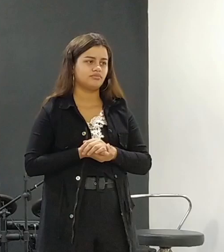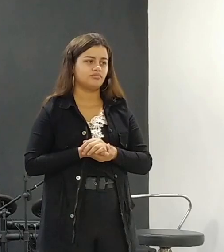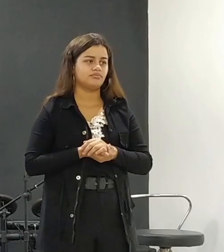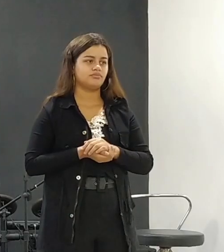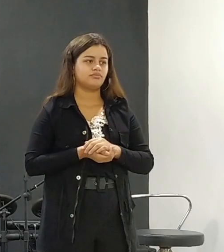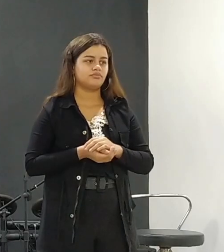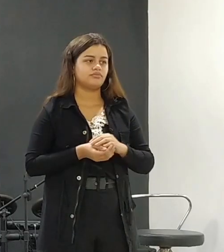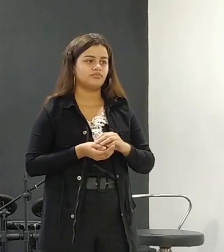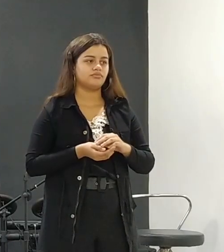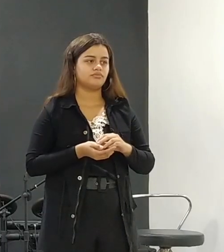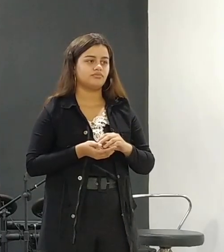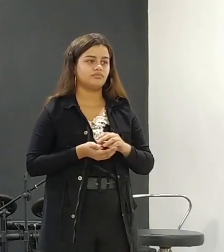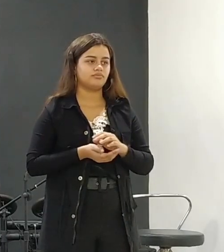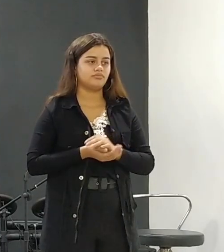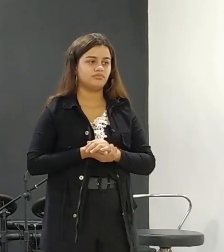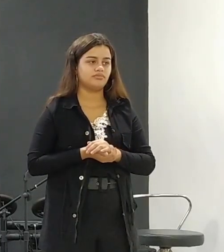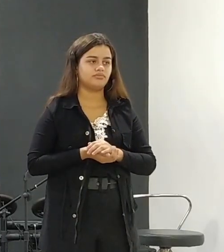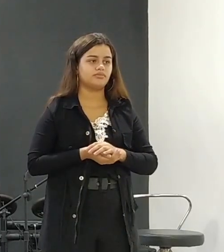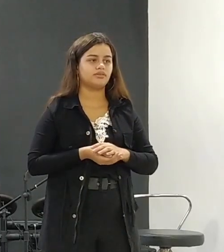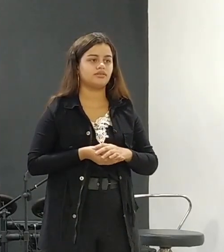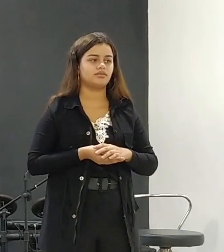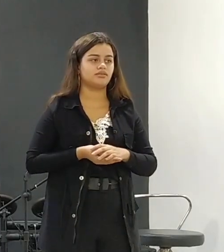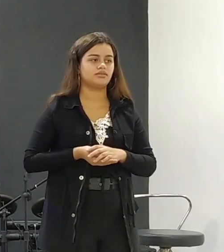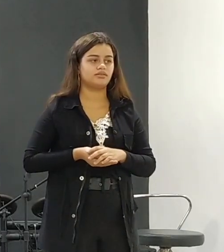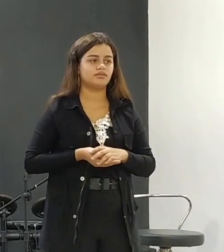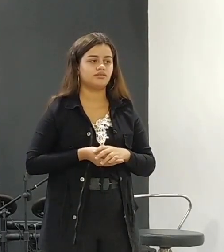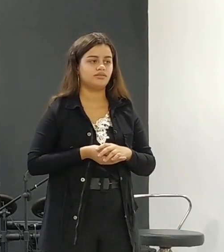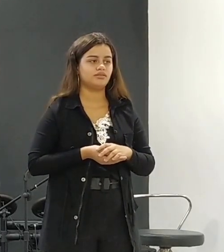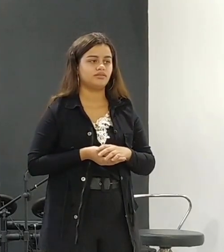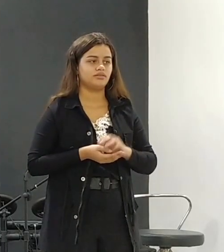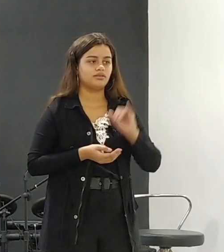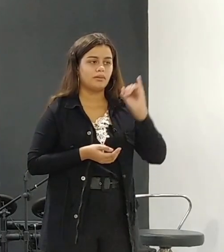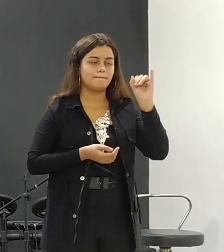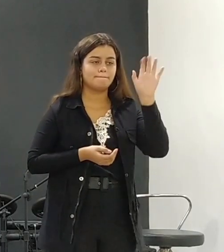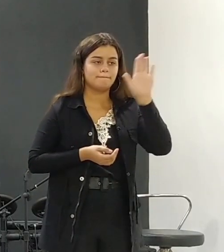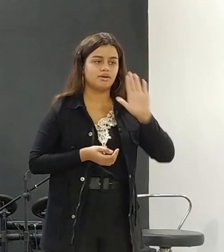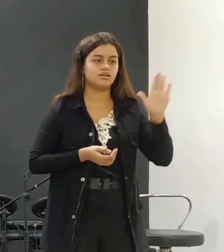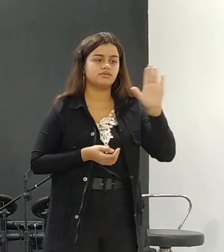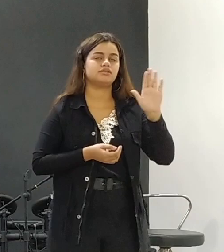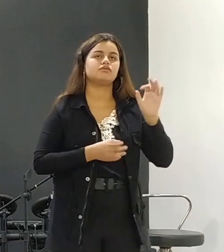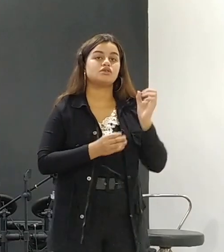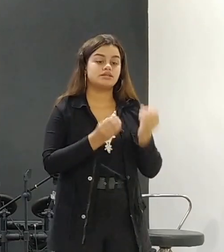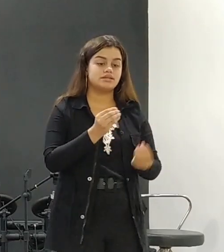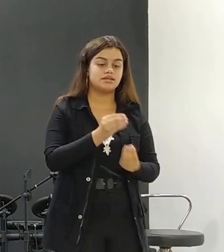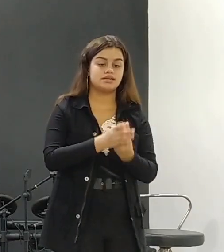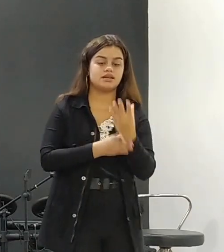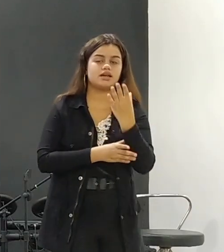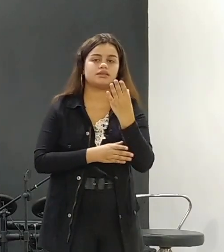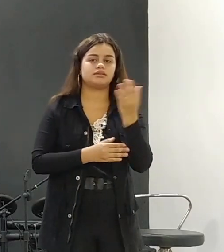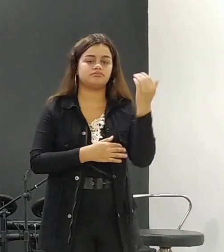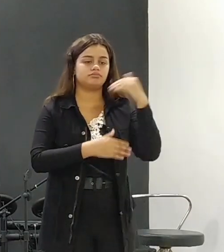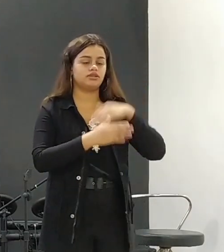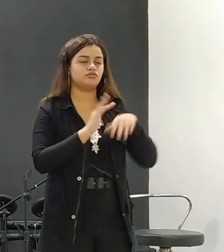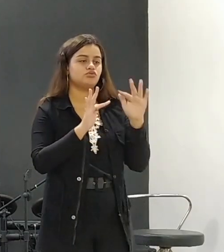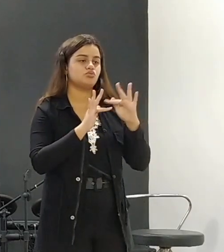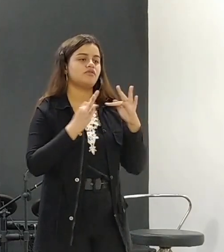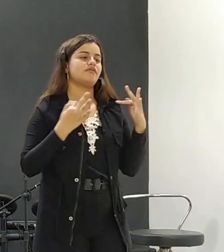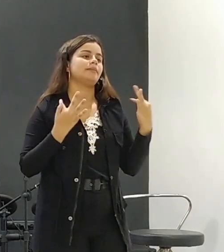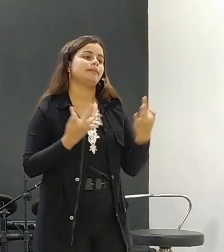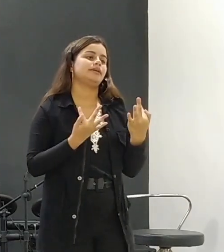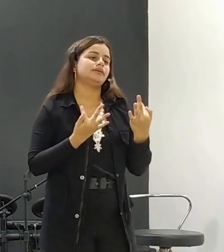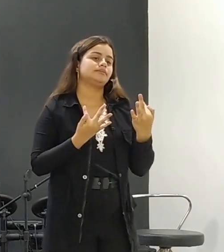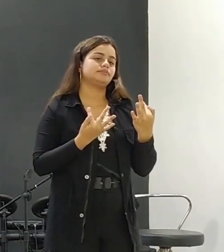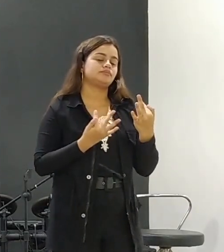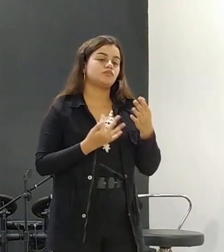humanidade. Deus planejou para a humanidade que a humanidade fosse criada, né, dentro de uma família,